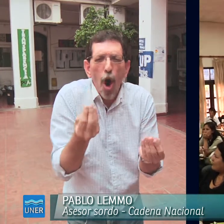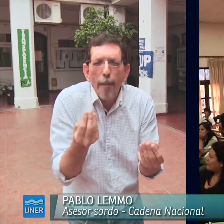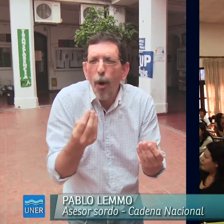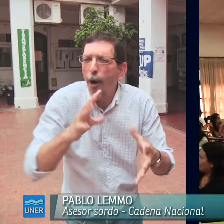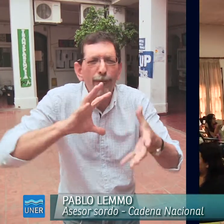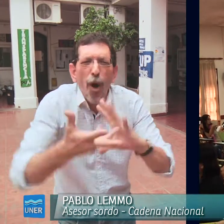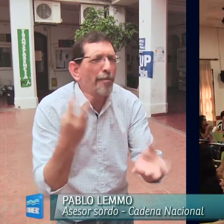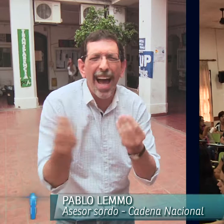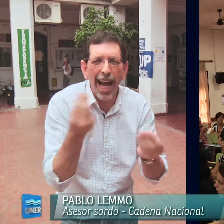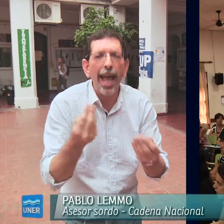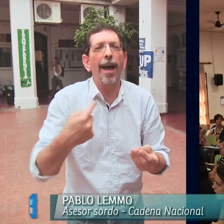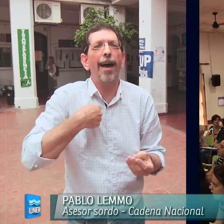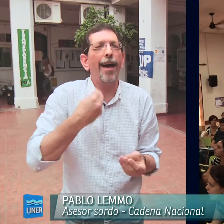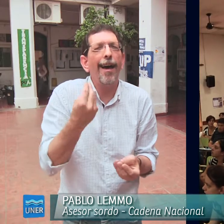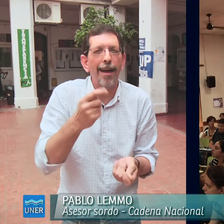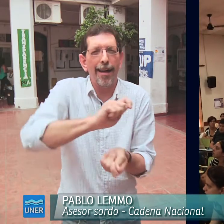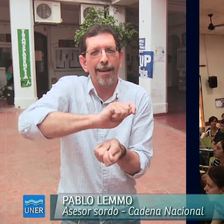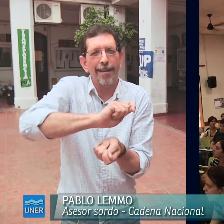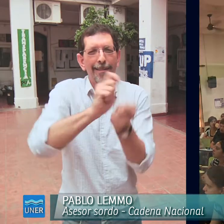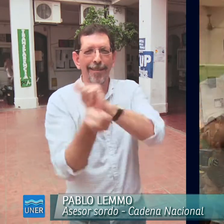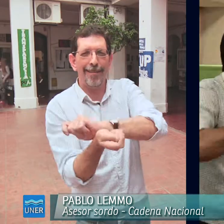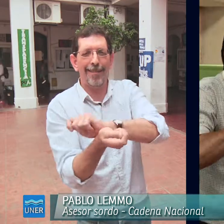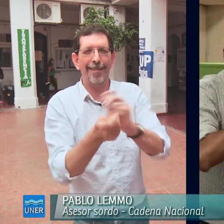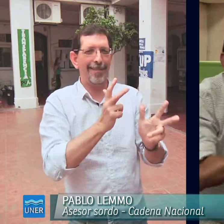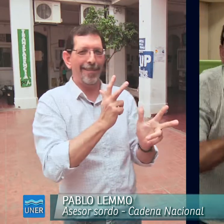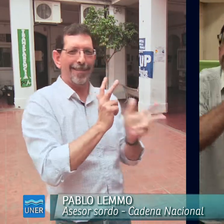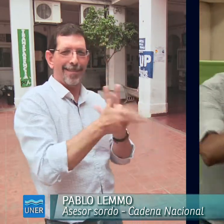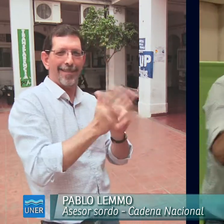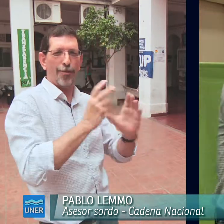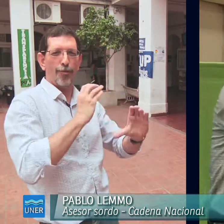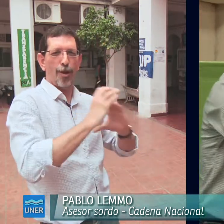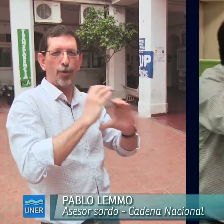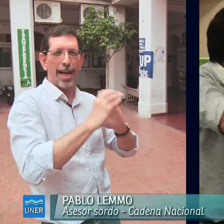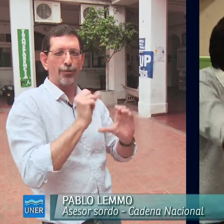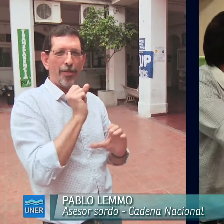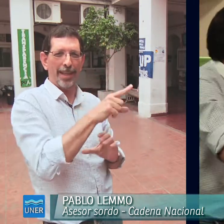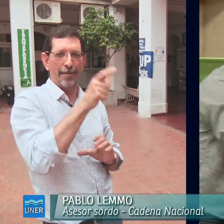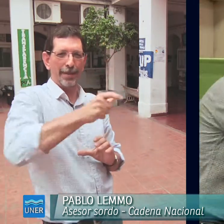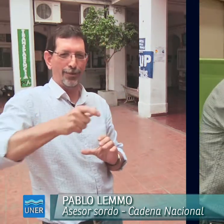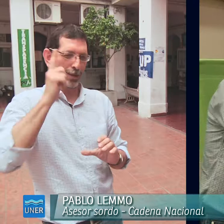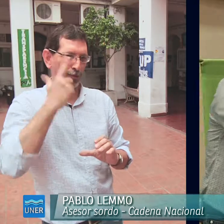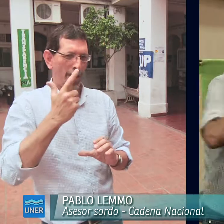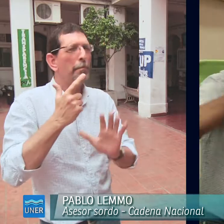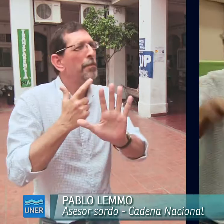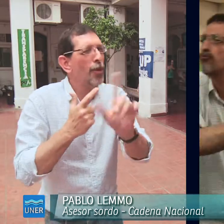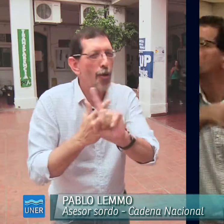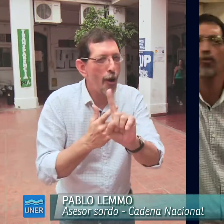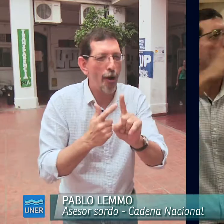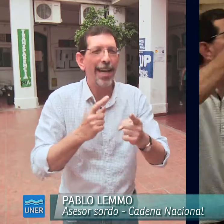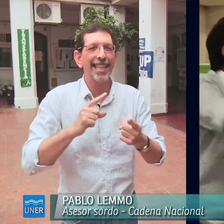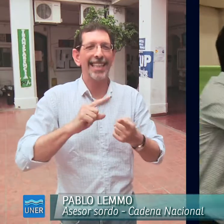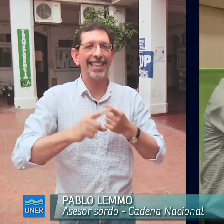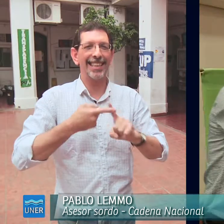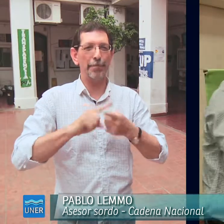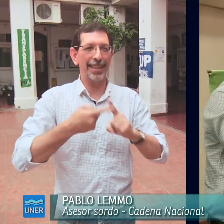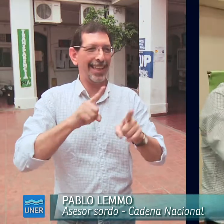Pablo Lemo y fue a quien ella convocó. ¿Cuál era el objetivo? Bueno, era poder llegar a una comunicación con las personas